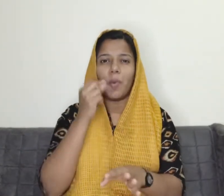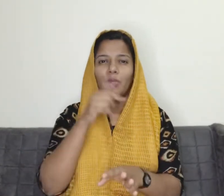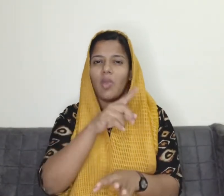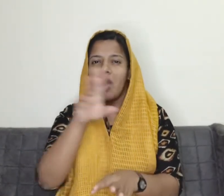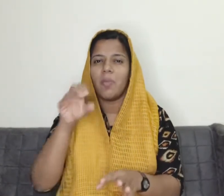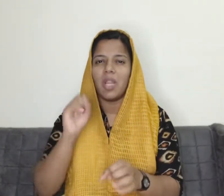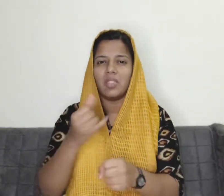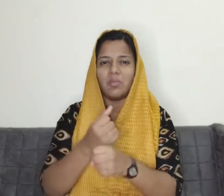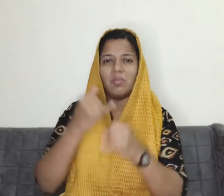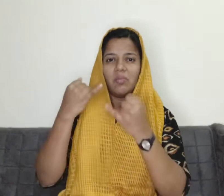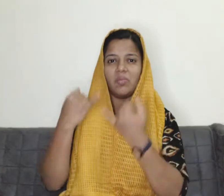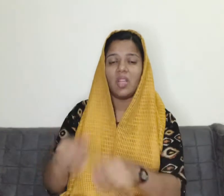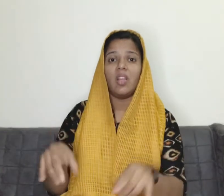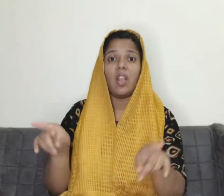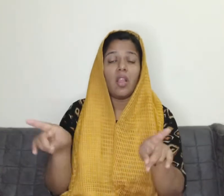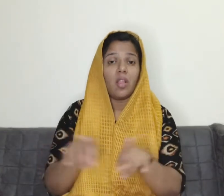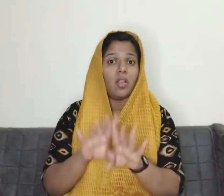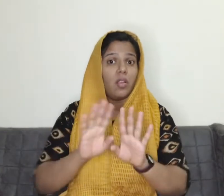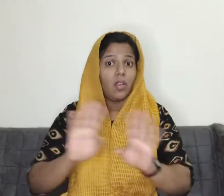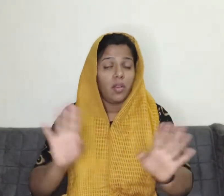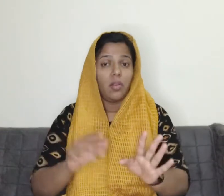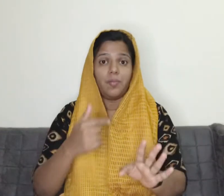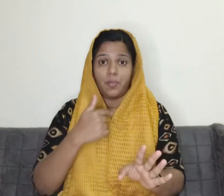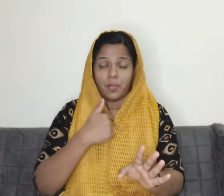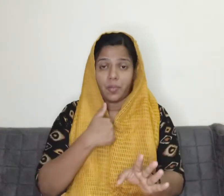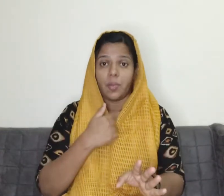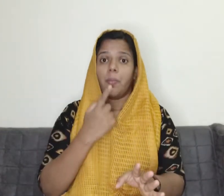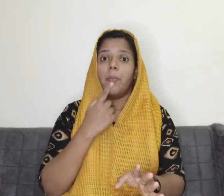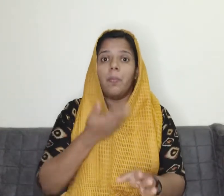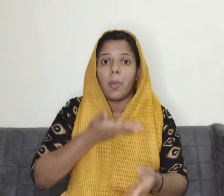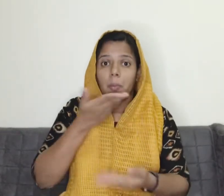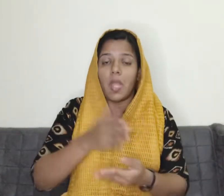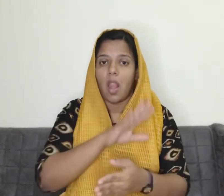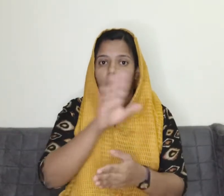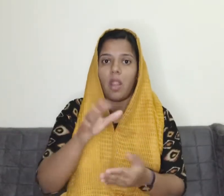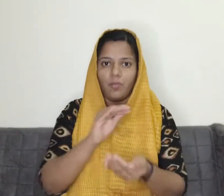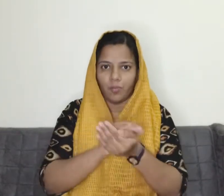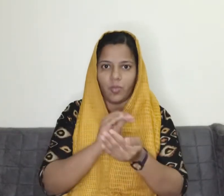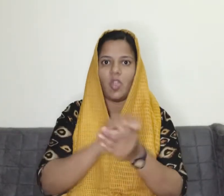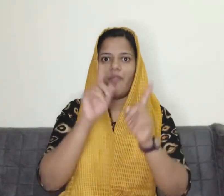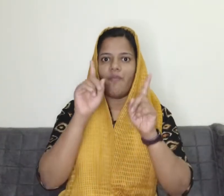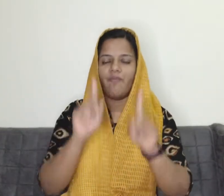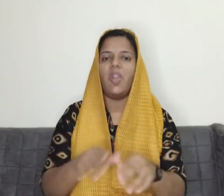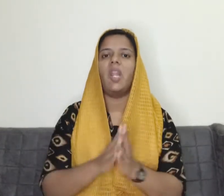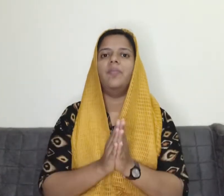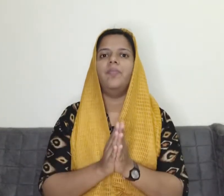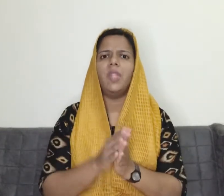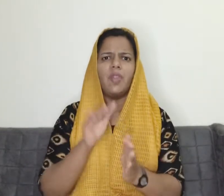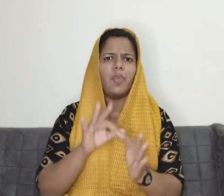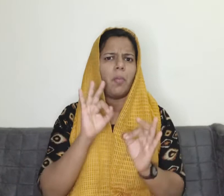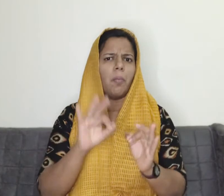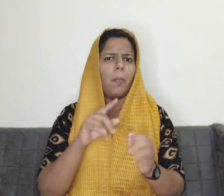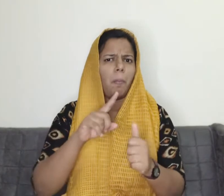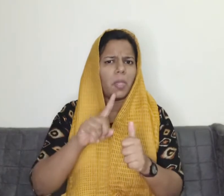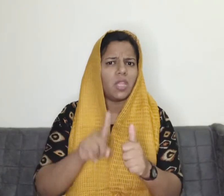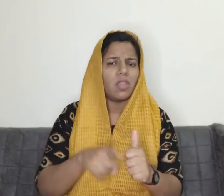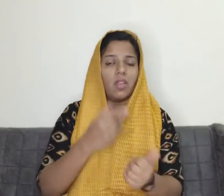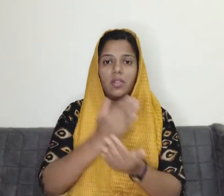നിർജ്ജന പ്രദേശവും ആക്കാതെയും ഇരിക്കേണ്ടതിന് ഉപദേശം കൈക്കൊള്ളുക. അപ്പം ഇവിടെ ഒരു മർമ്മപ്രധാനമായ